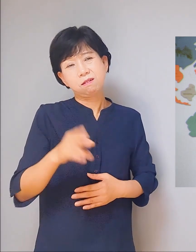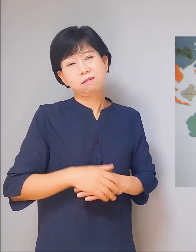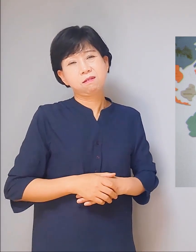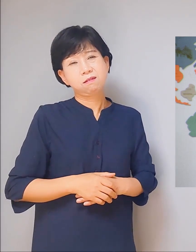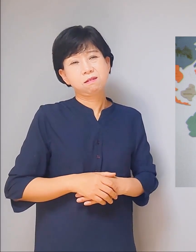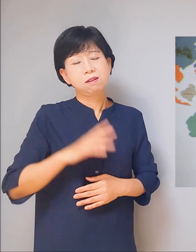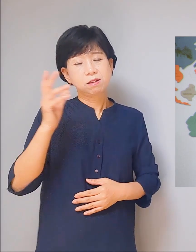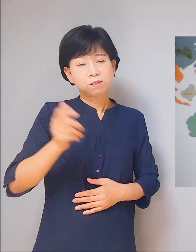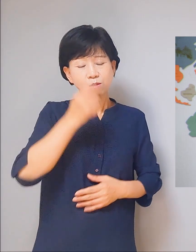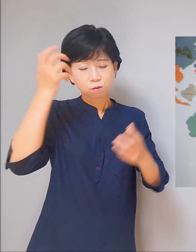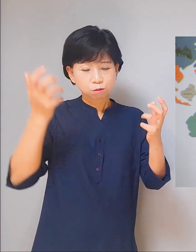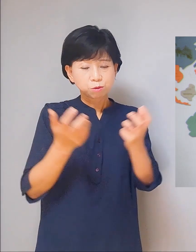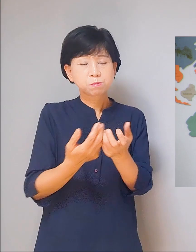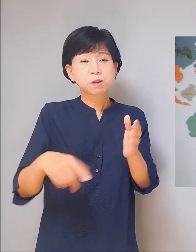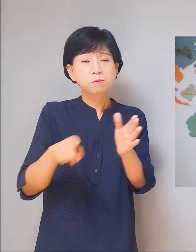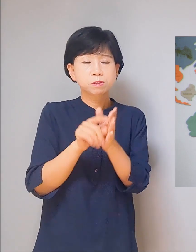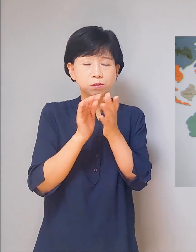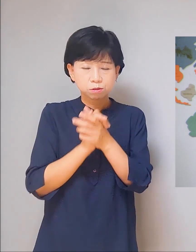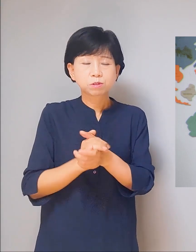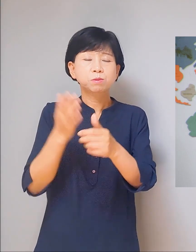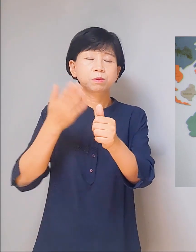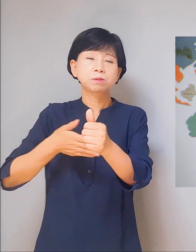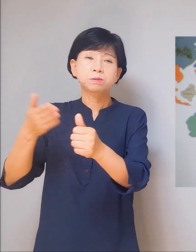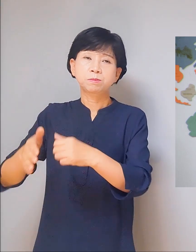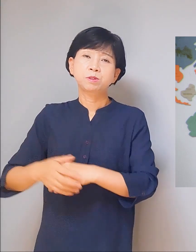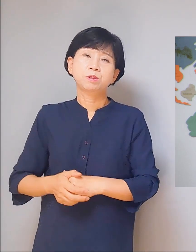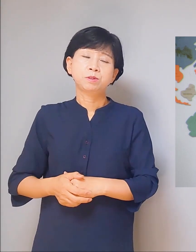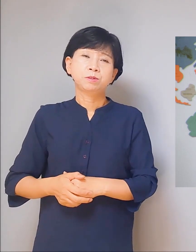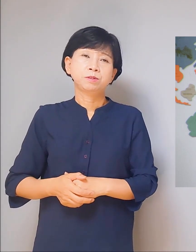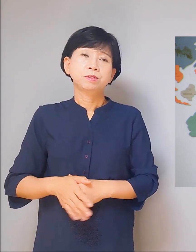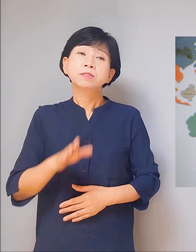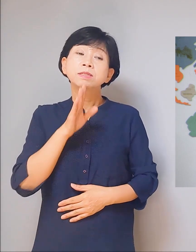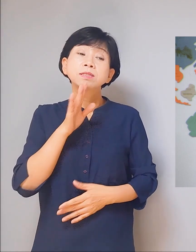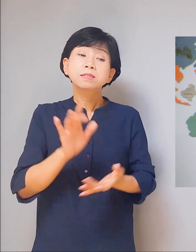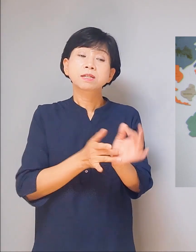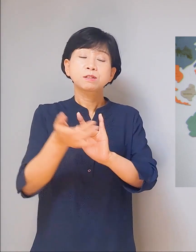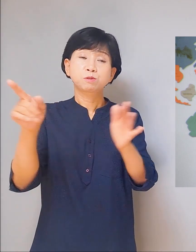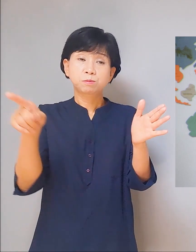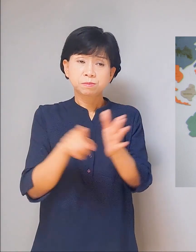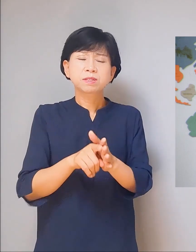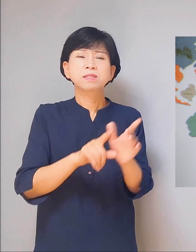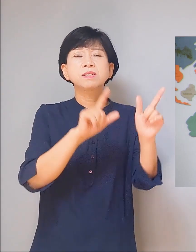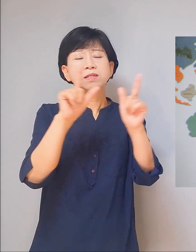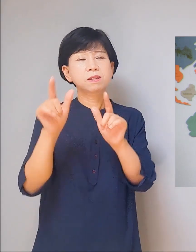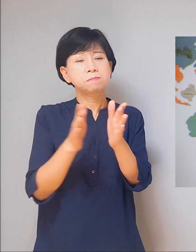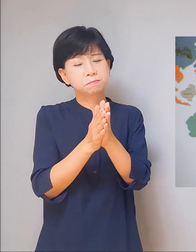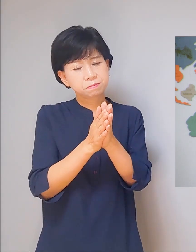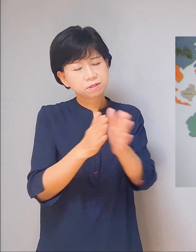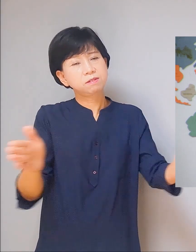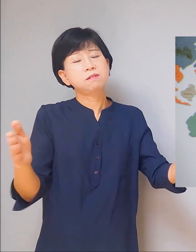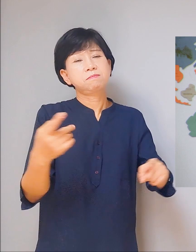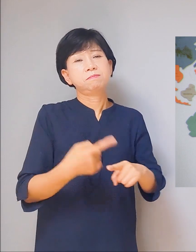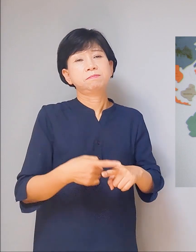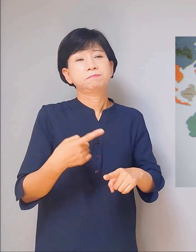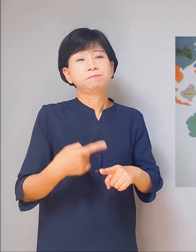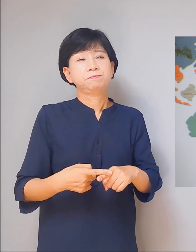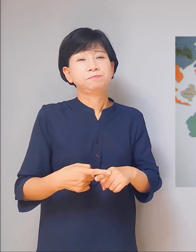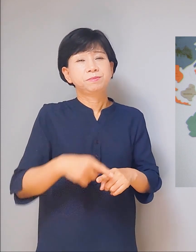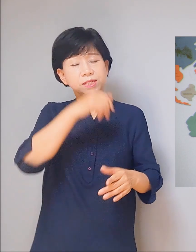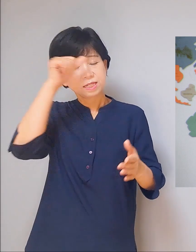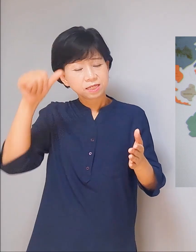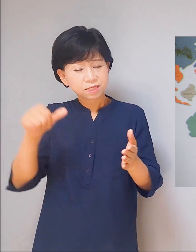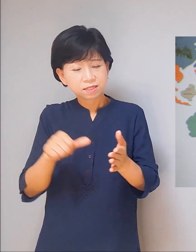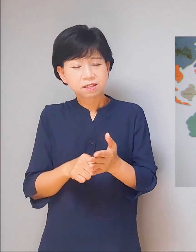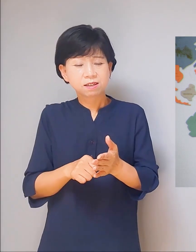성령 충만하기를 위해서 하나님 앞에 기도하십시오. 그때부터 진짜 예수님을 믿는 삶이 드디어 시작이 되는 겁니다. 인생의